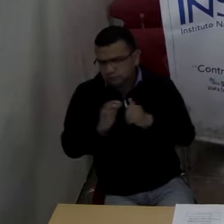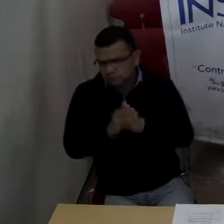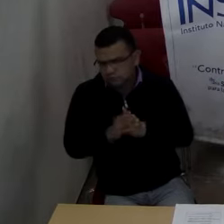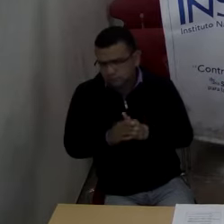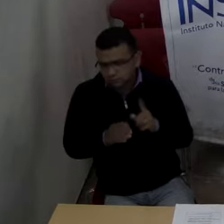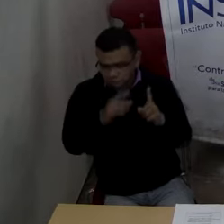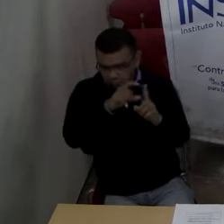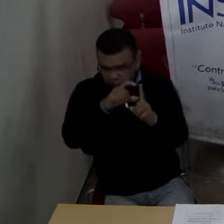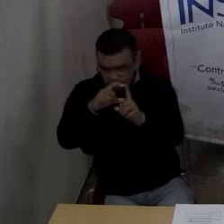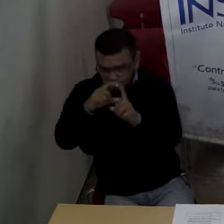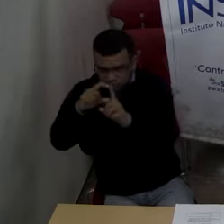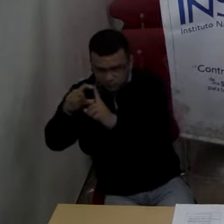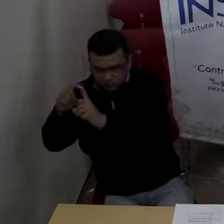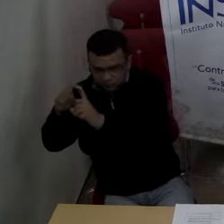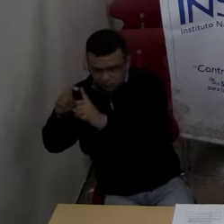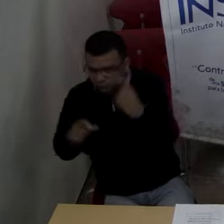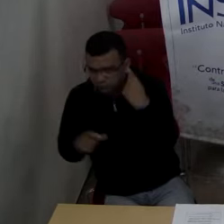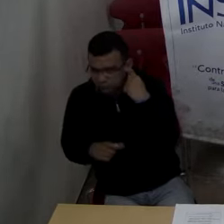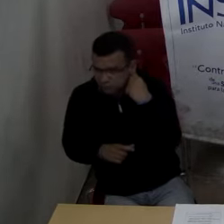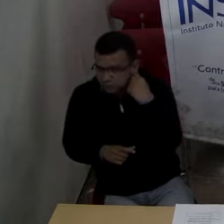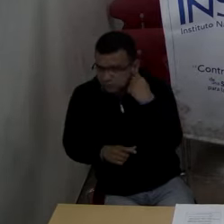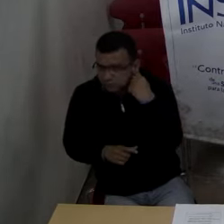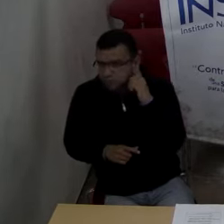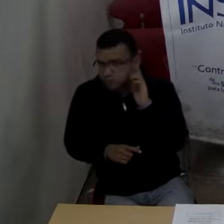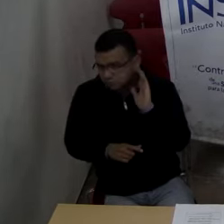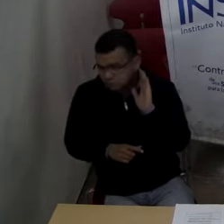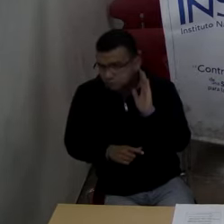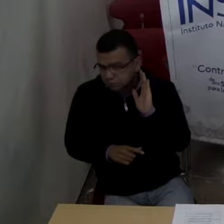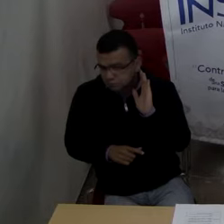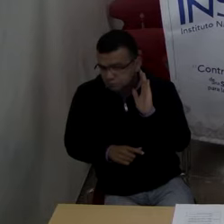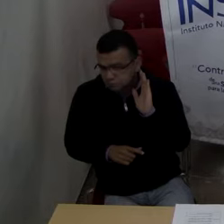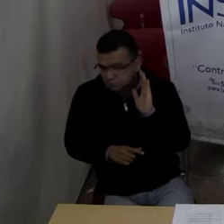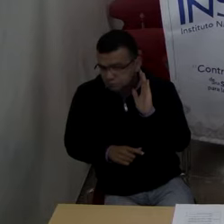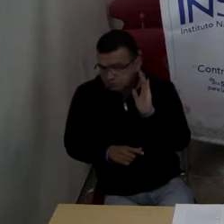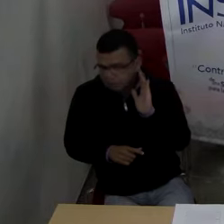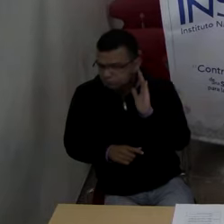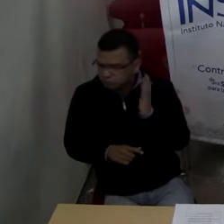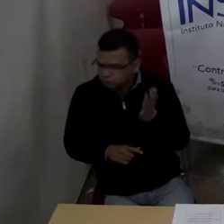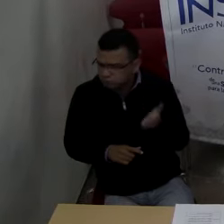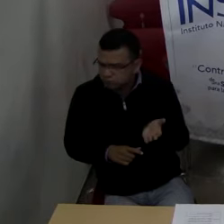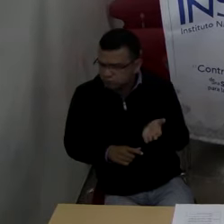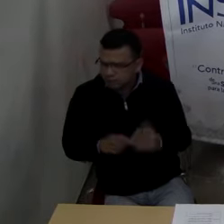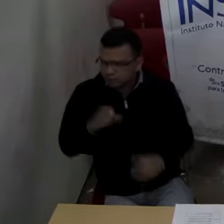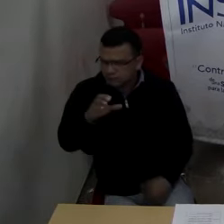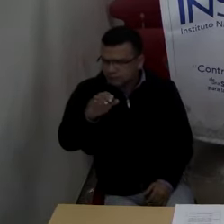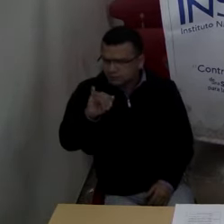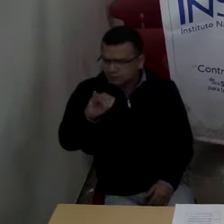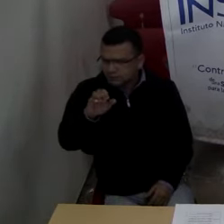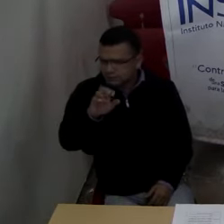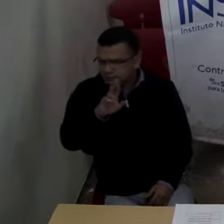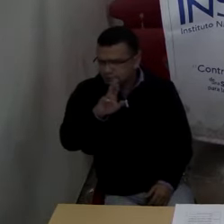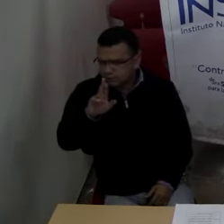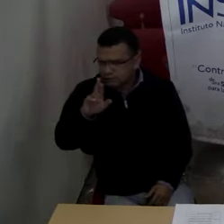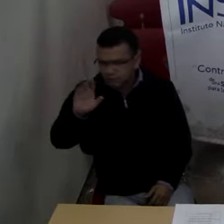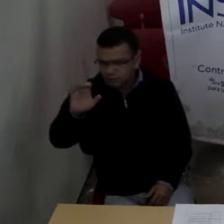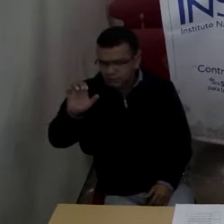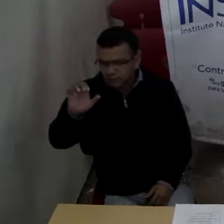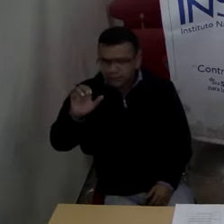nosotros coloquialmente utilizamos como unas formas de